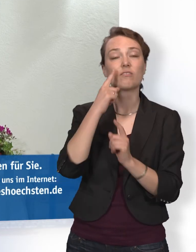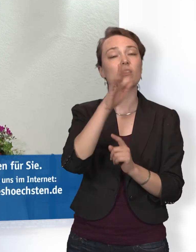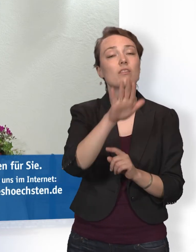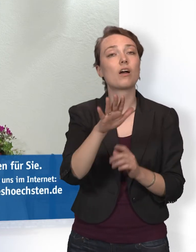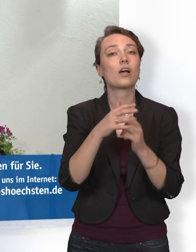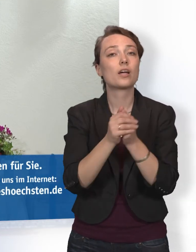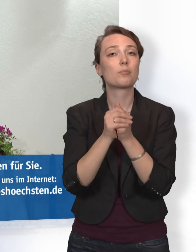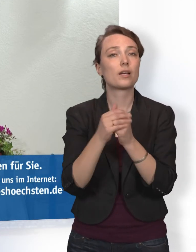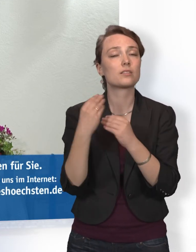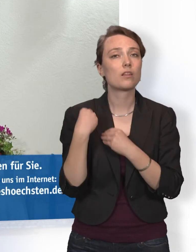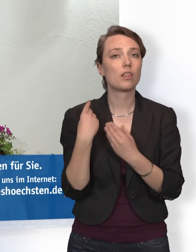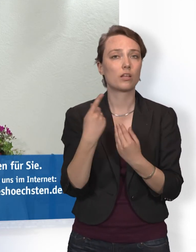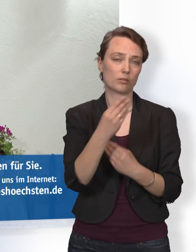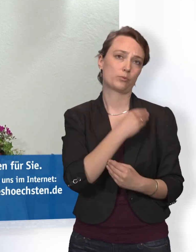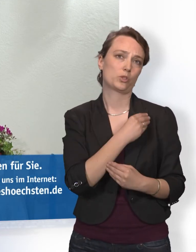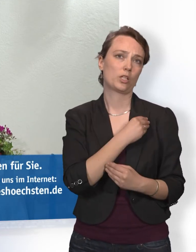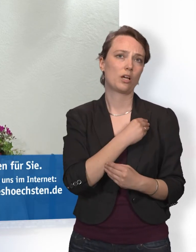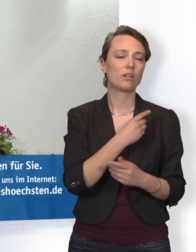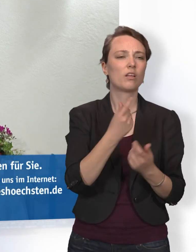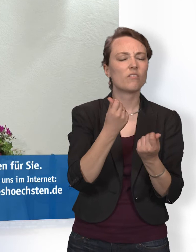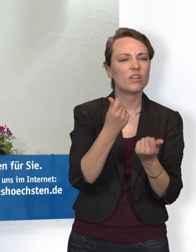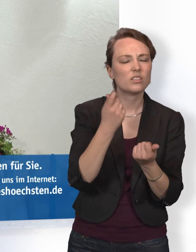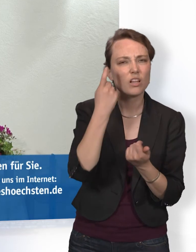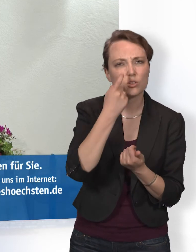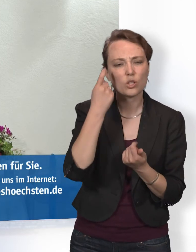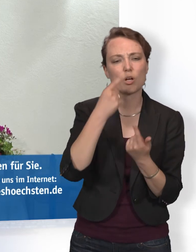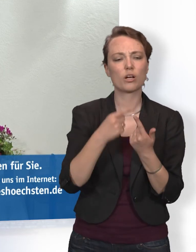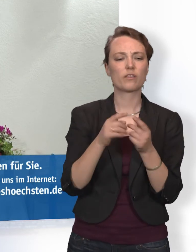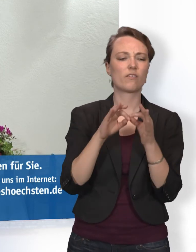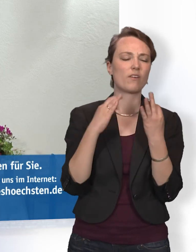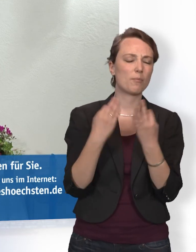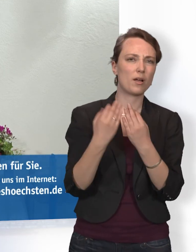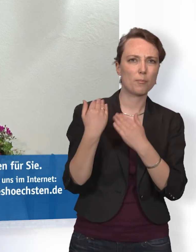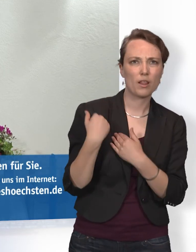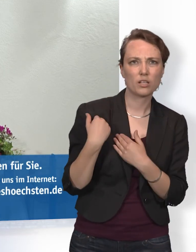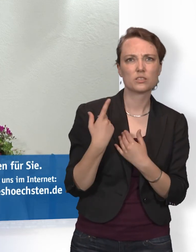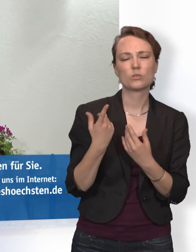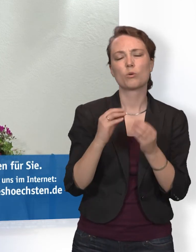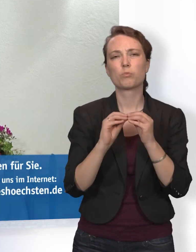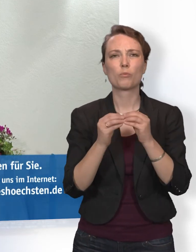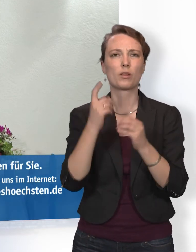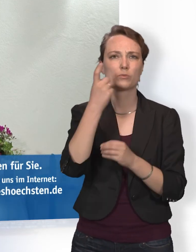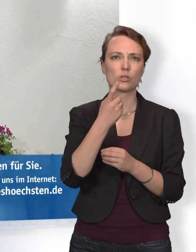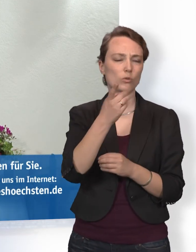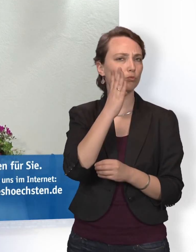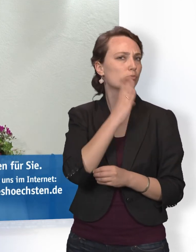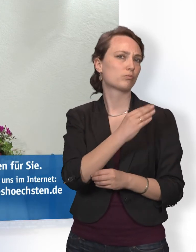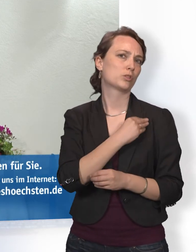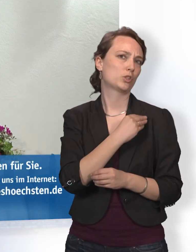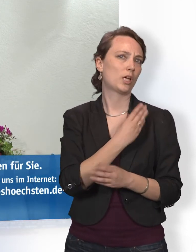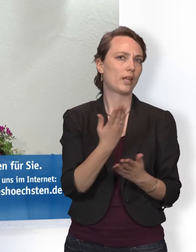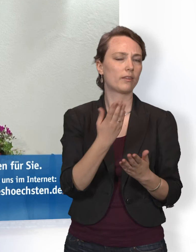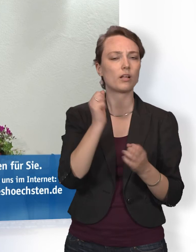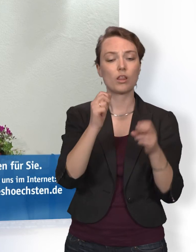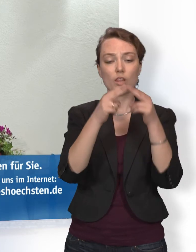haben, finanzielle Sorgen, familiäre Belastungen, Probleme, Sorgen. Melden Sie sich bei uns über die Homepage oder